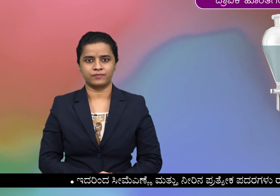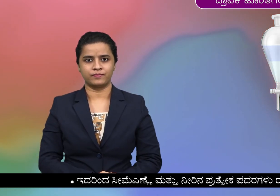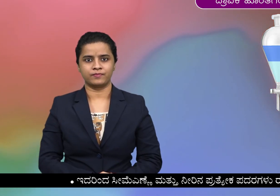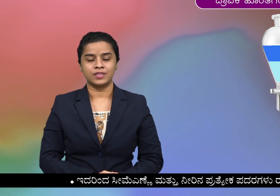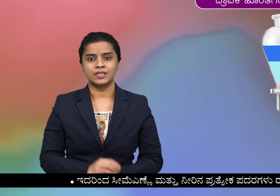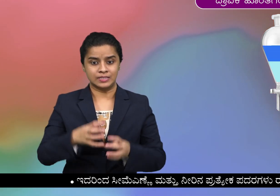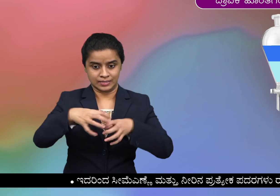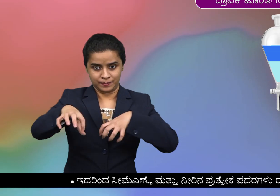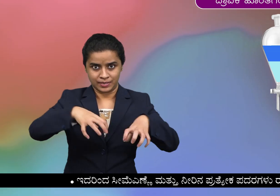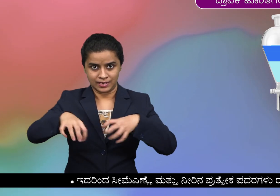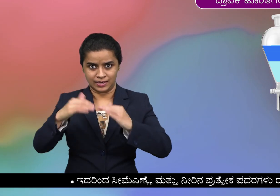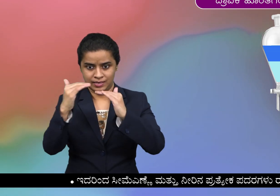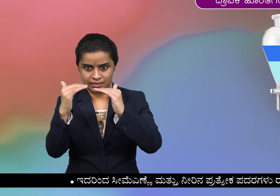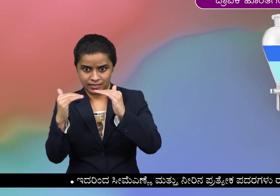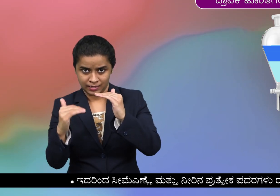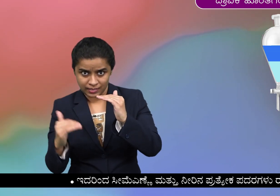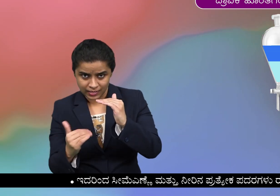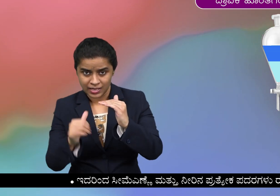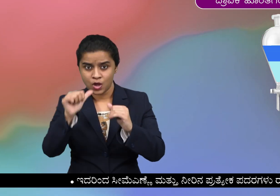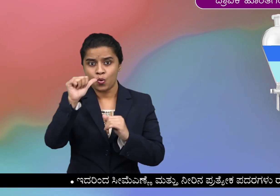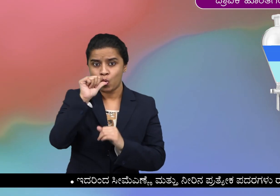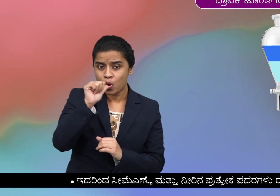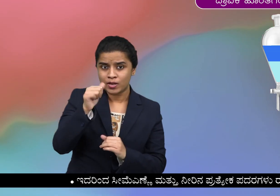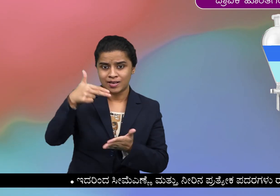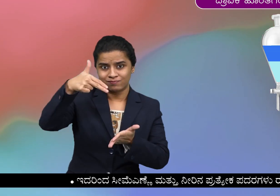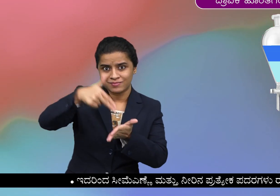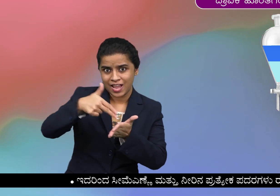ಇದರಿಂದ ಸೀಮೆ ಎಣ್ಣೆ ಮತ್ತು ನೀರಿನ ಪ್ರತ್ಯೇಕ ಪದರಗಳು ರೂಪುಗೊಳ್ಳುತ್ತವೆ.